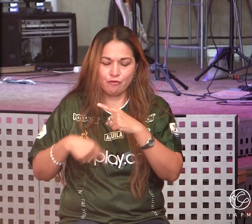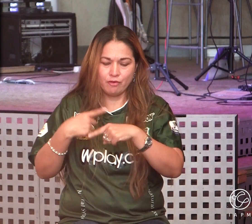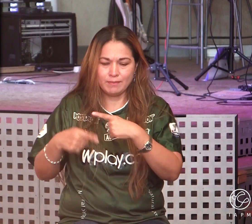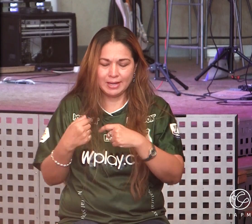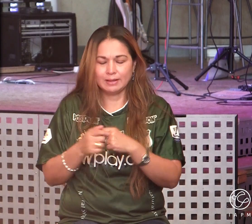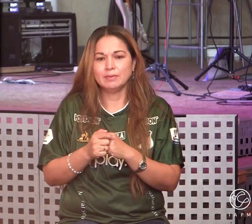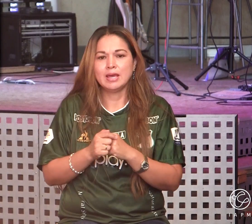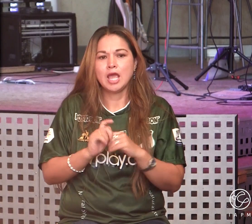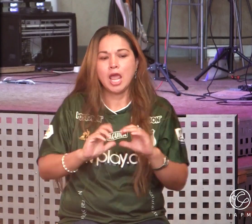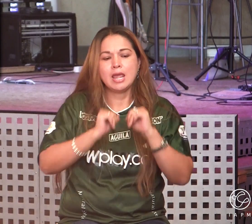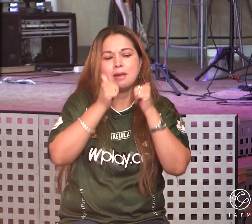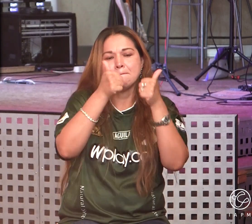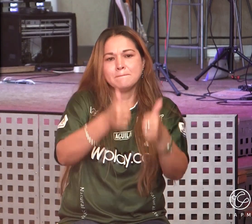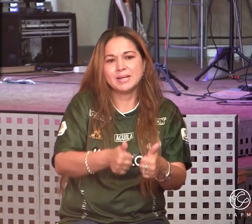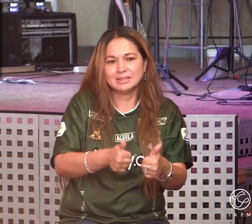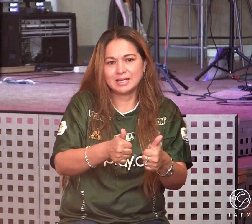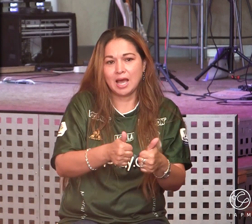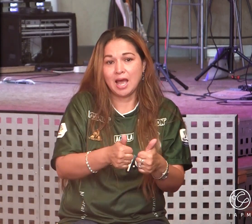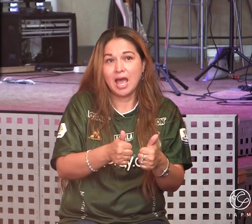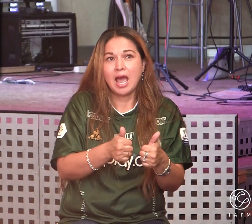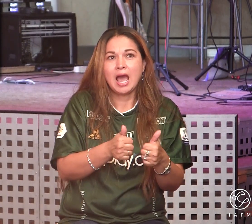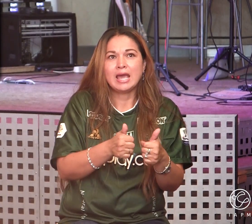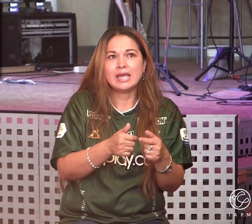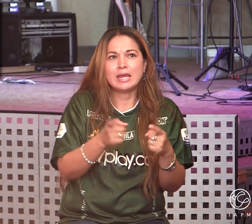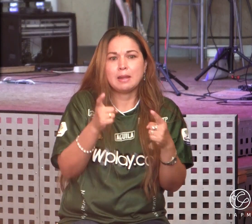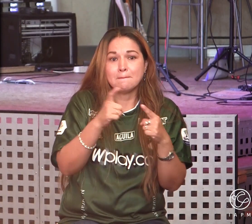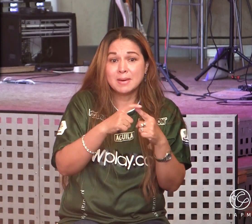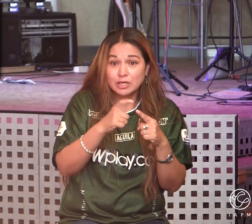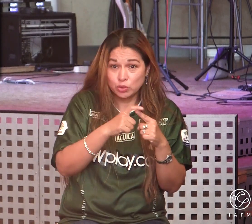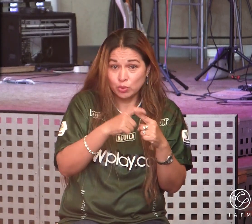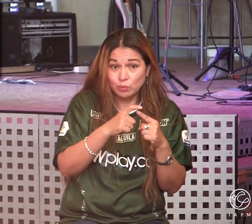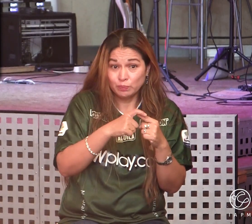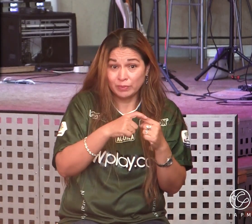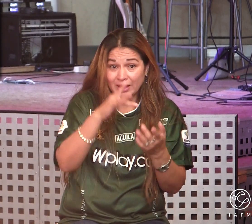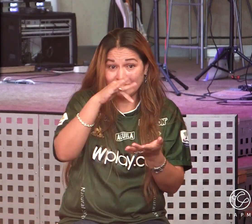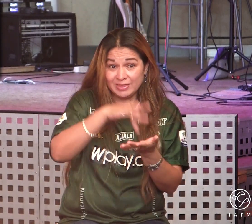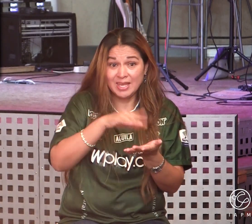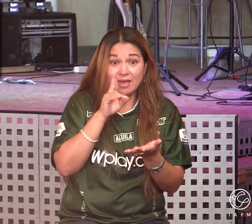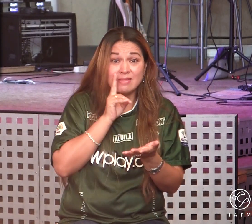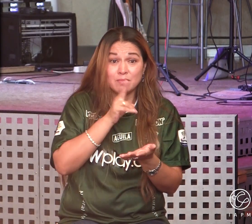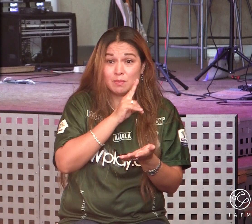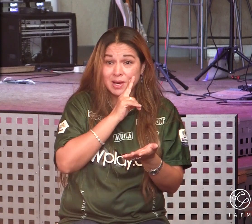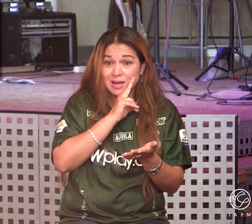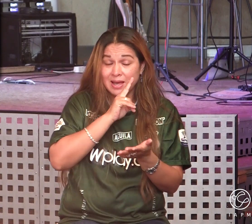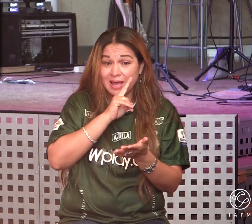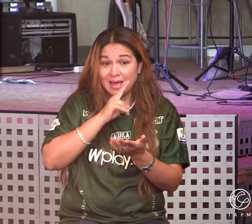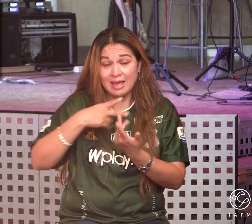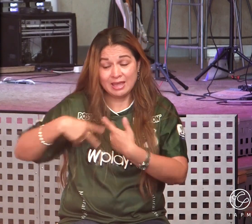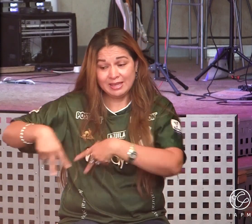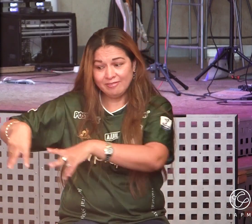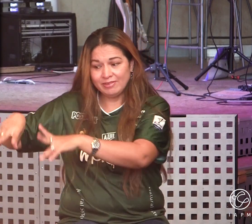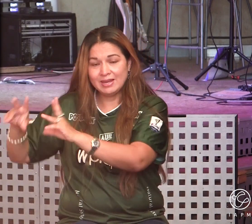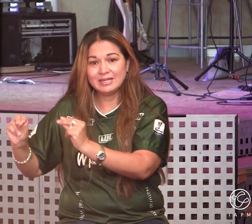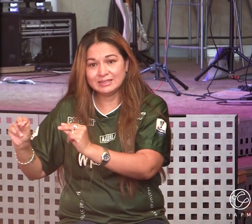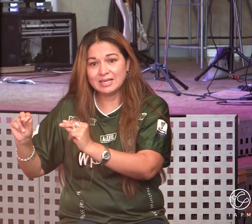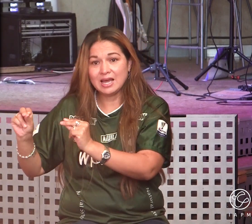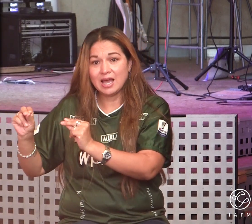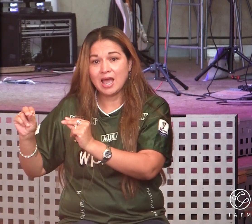porque los hombres no estamos de moda hoy, ¿no? A menos que, bueno, ustedes creo que me entienden. Por lo demás no estamos de